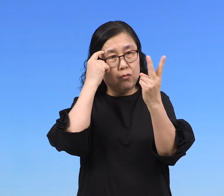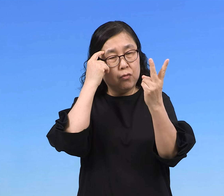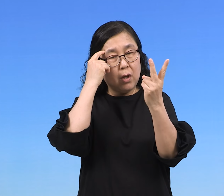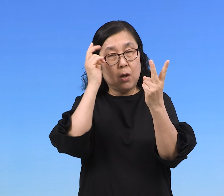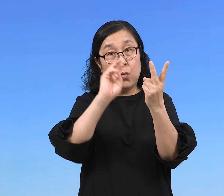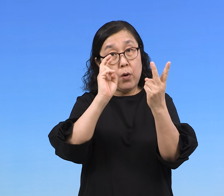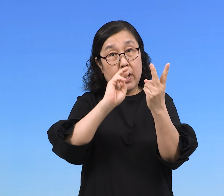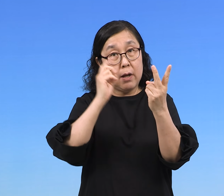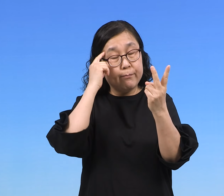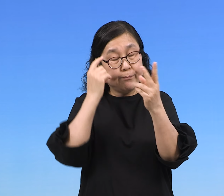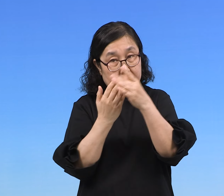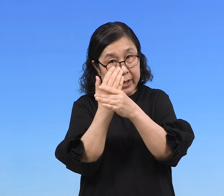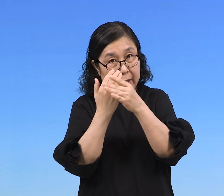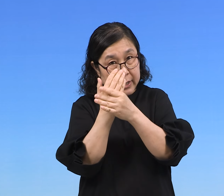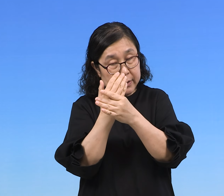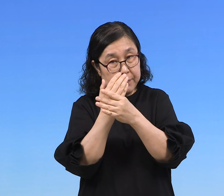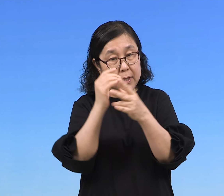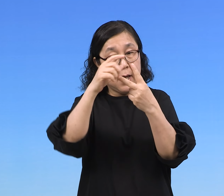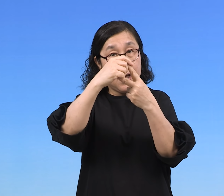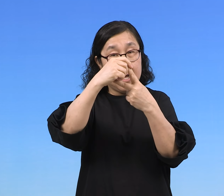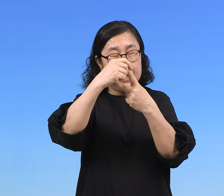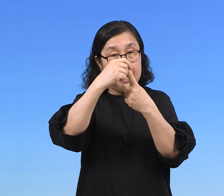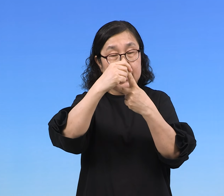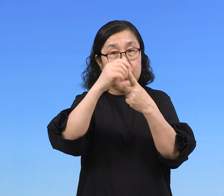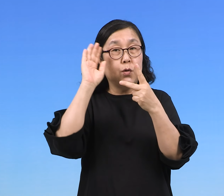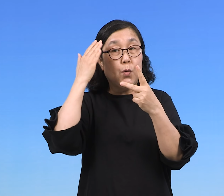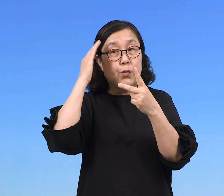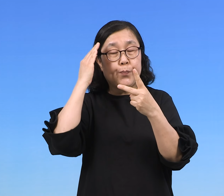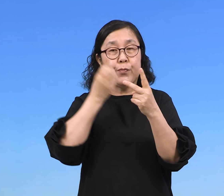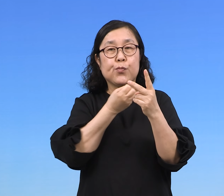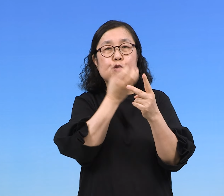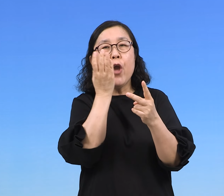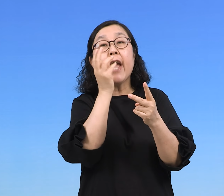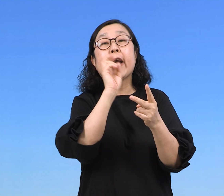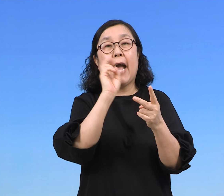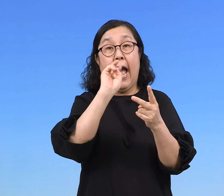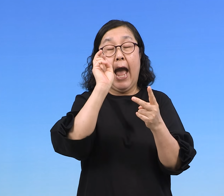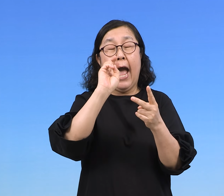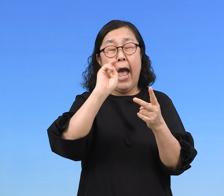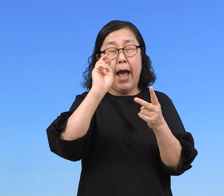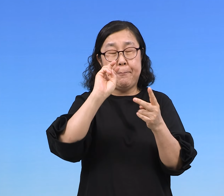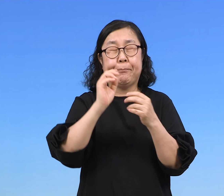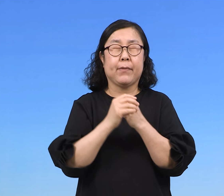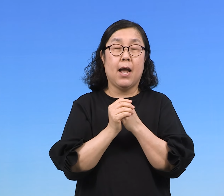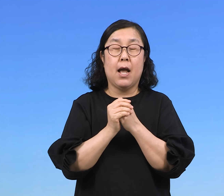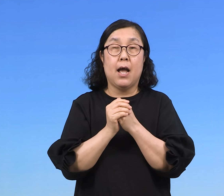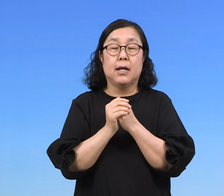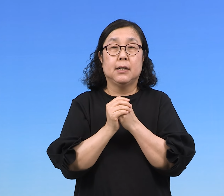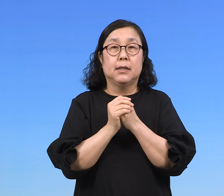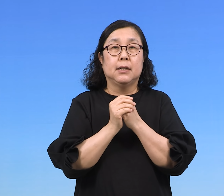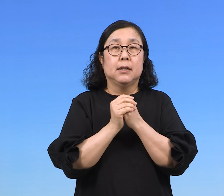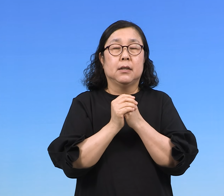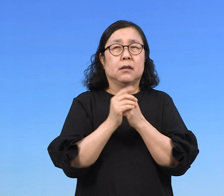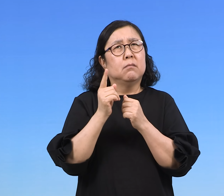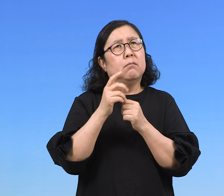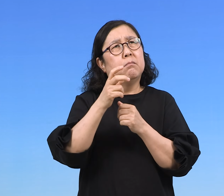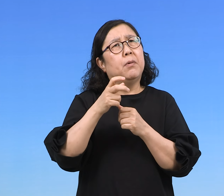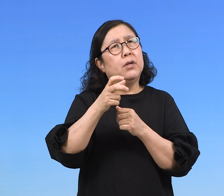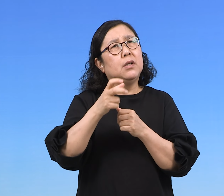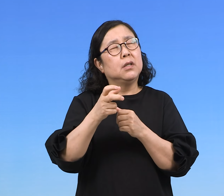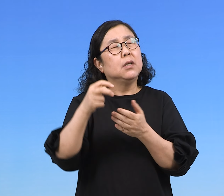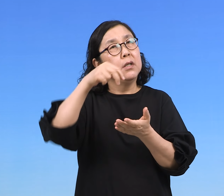두 가지가 있었습니다. 그 중에 하나는 요즘에 그 젊은 사람들이 요즘은 아닌 것 같고 예전에 제가